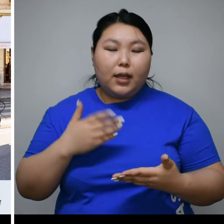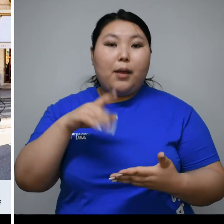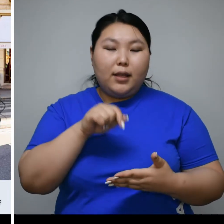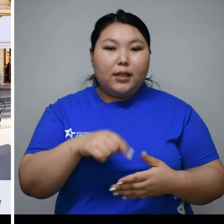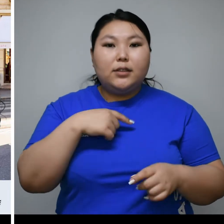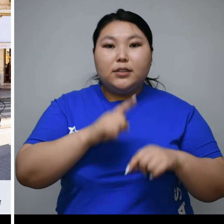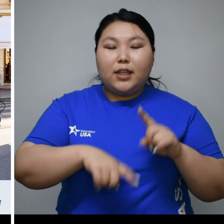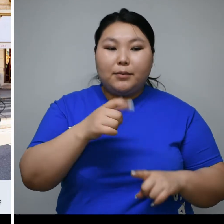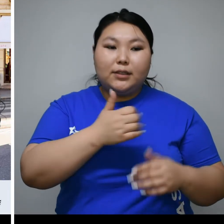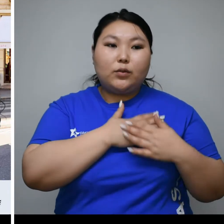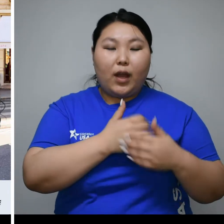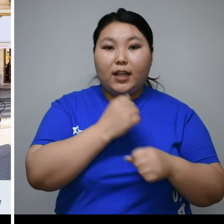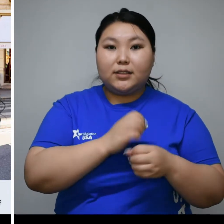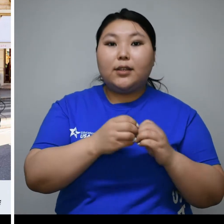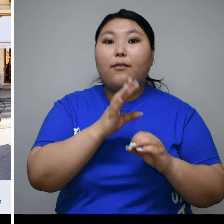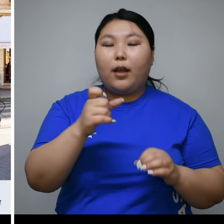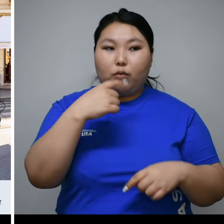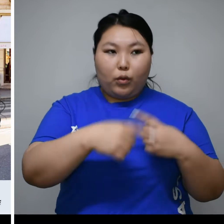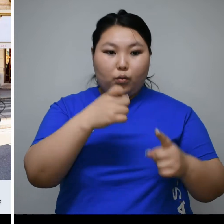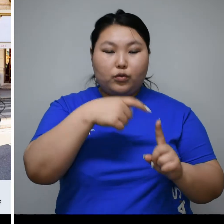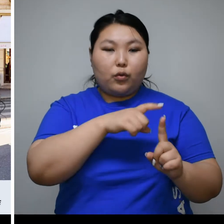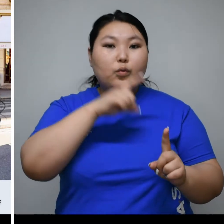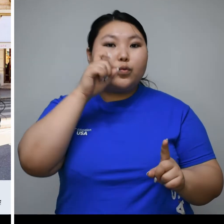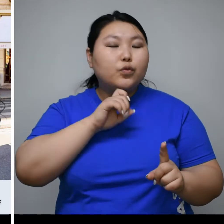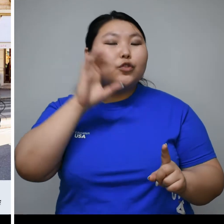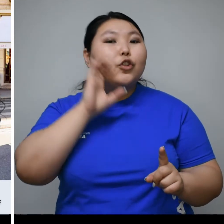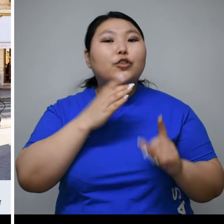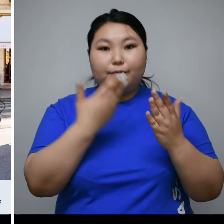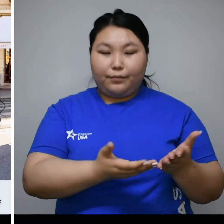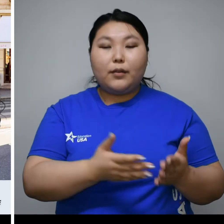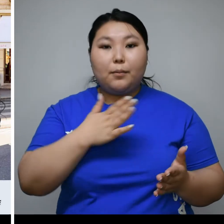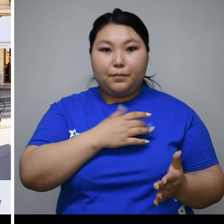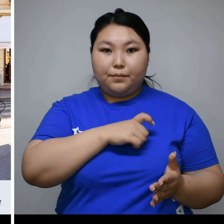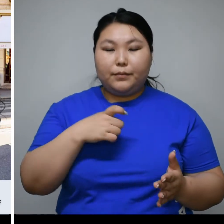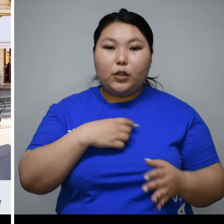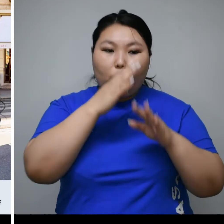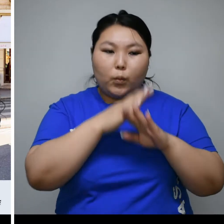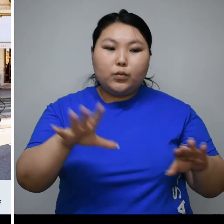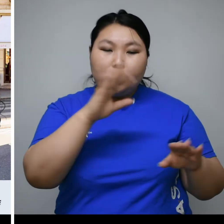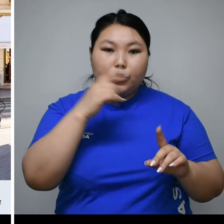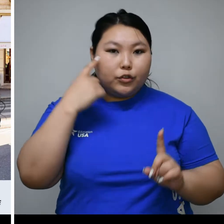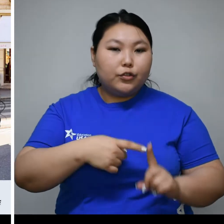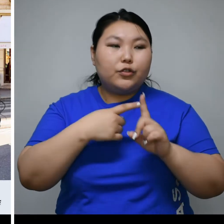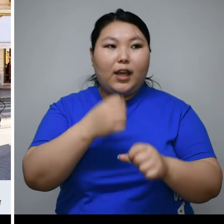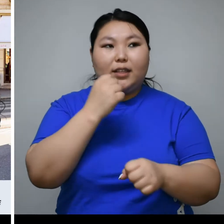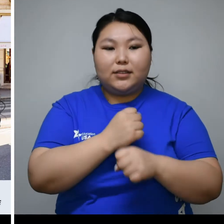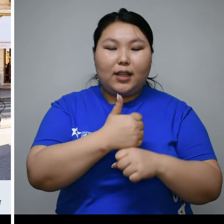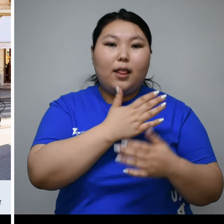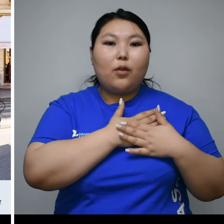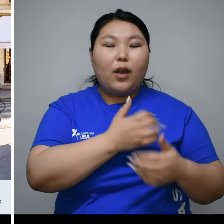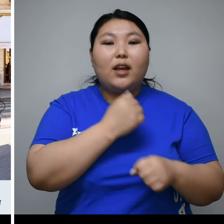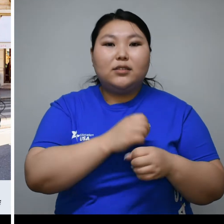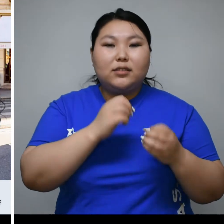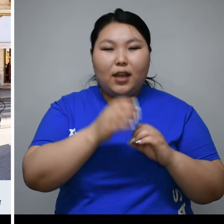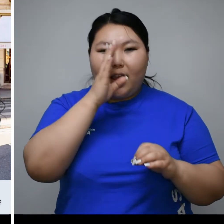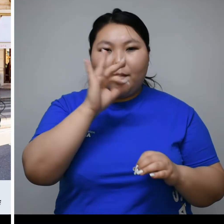гэхдээ ямар сайн дурын ажил хийх вэ гэдэг нь тухайн хүний өөрийнх нь хүсэл зорилго байгаа. Миний хувьд бол ер нь хүүхдүүд рүү чиглэсэн ажил сайн дурын